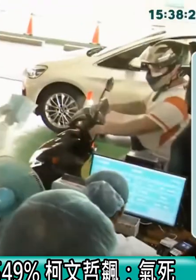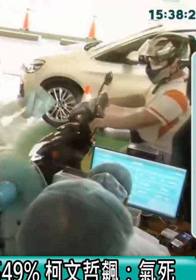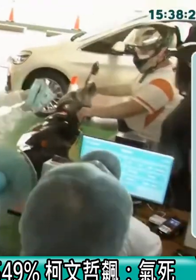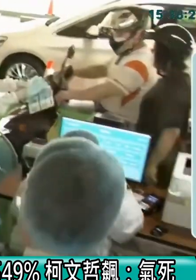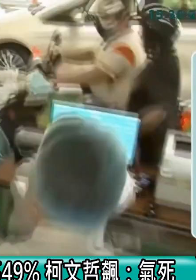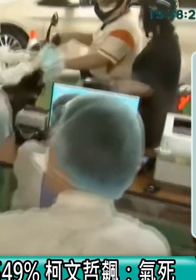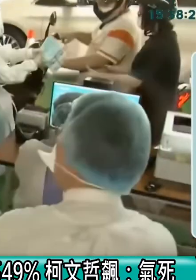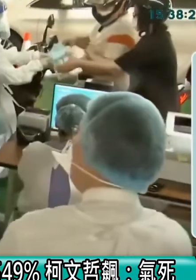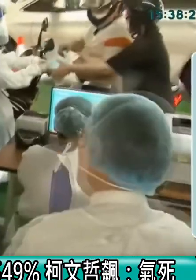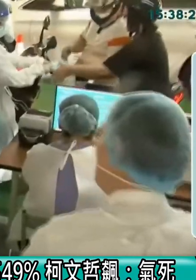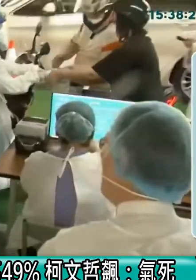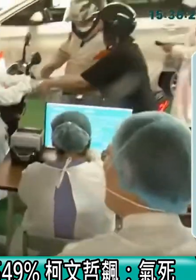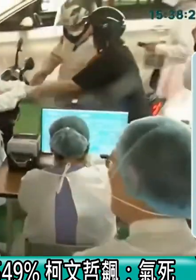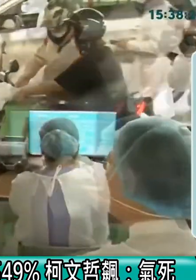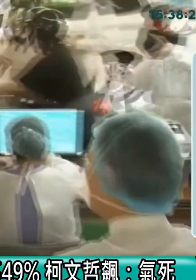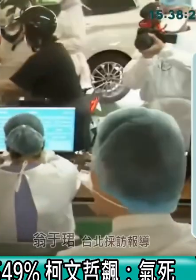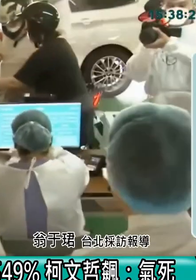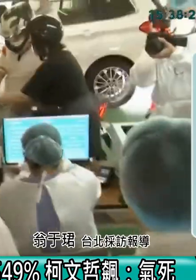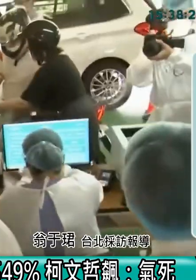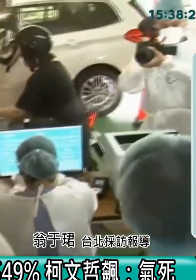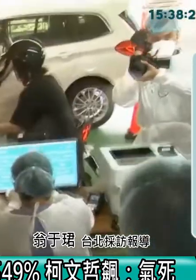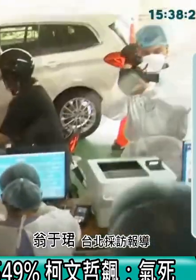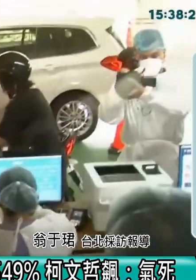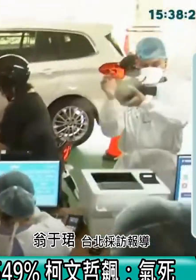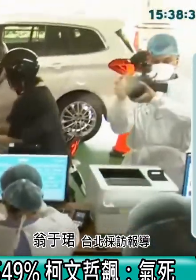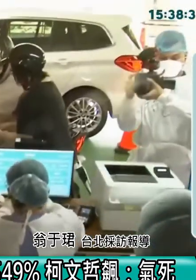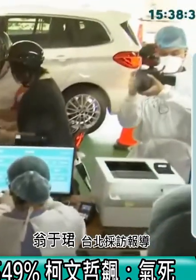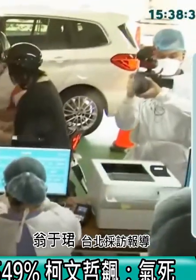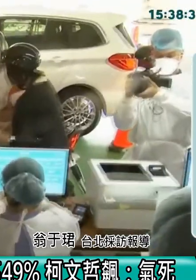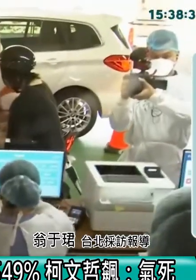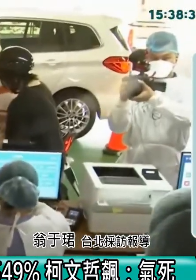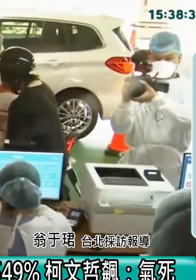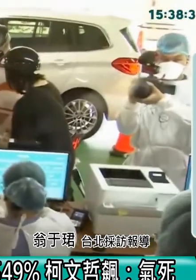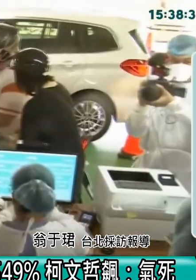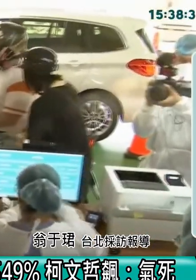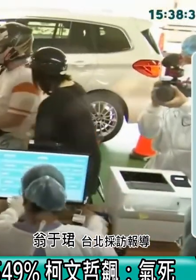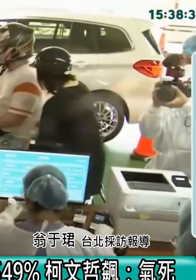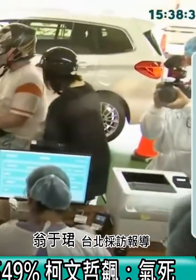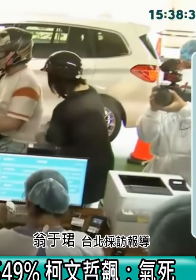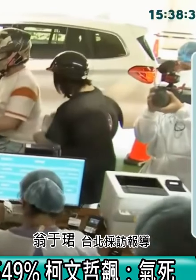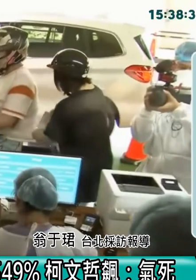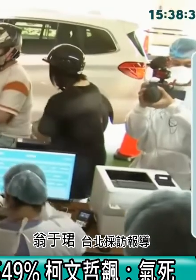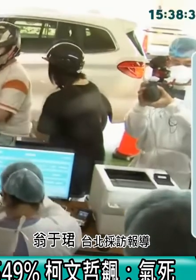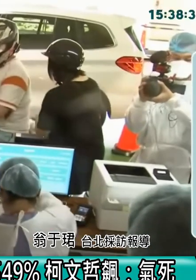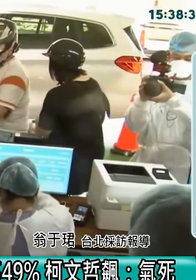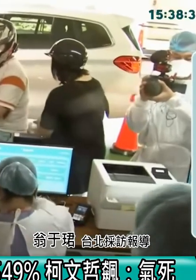资源很宝贵，要有效运用。记者温俊台北报道。